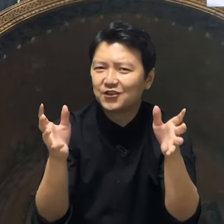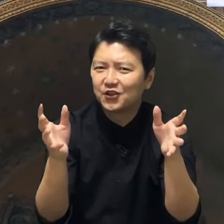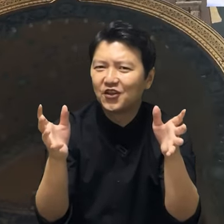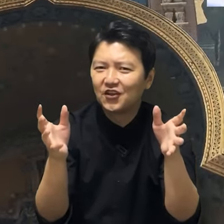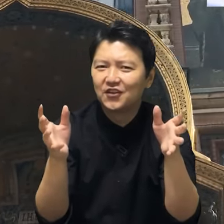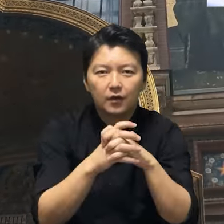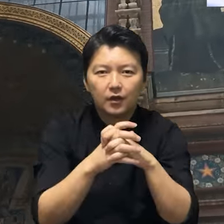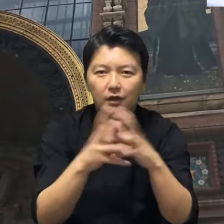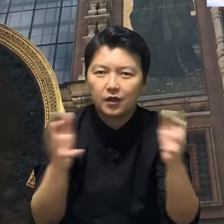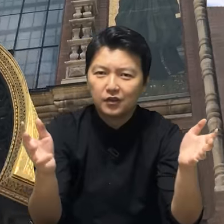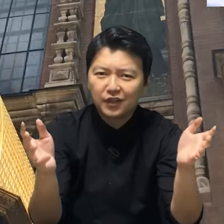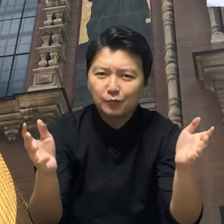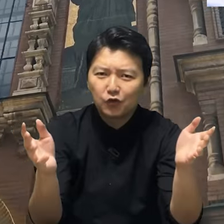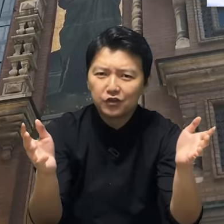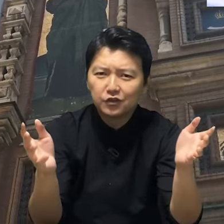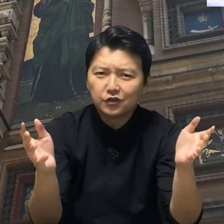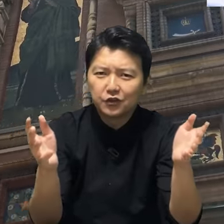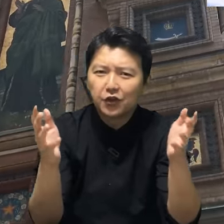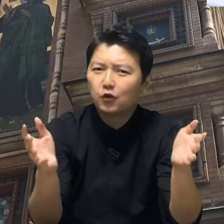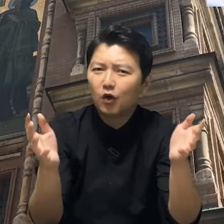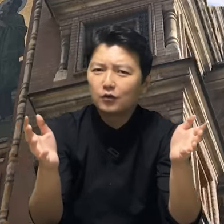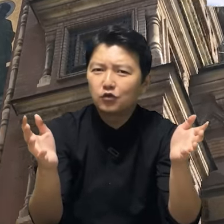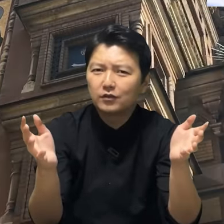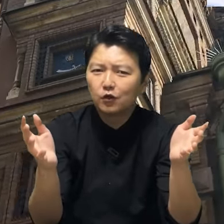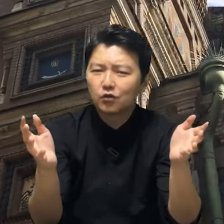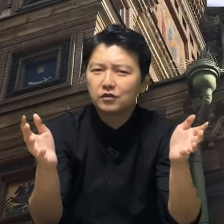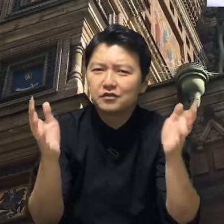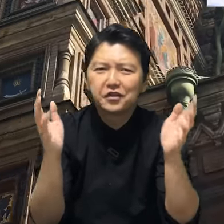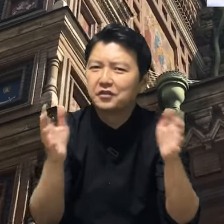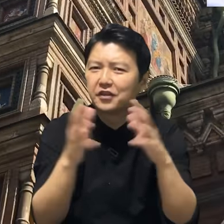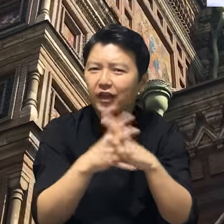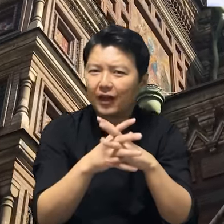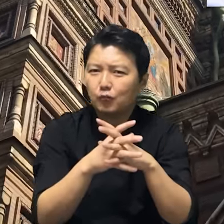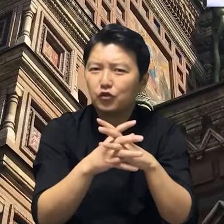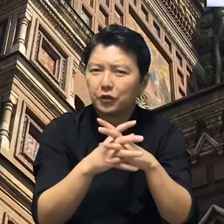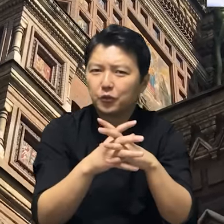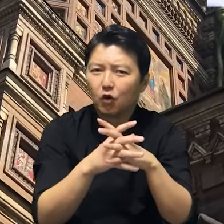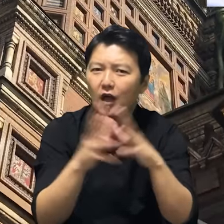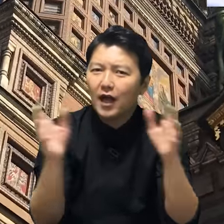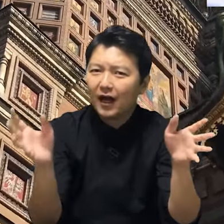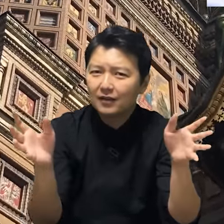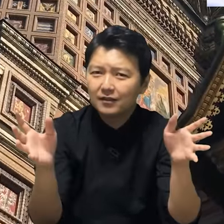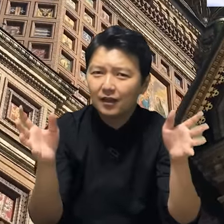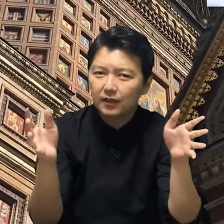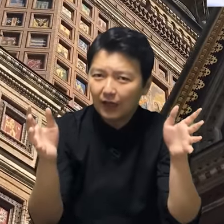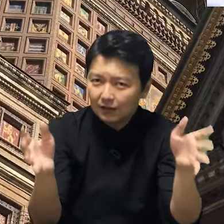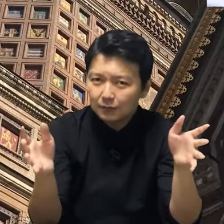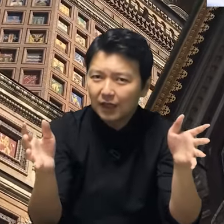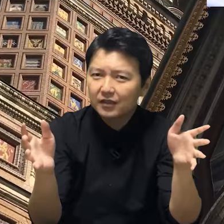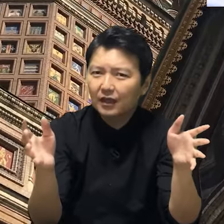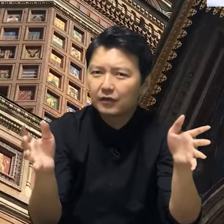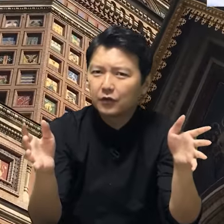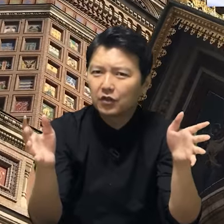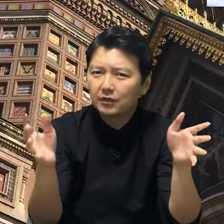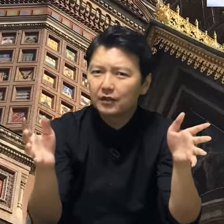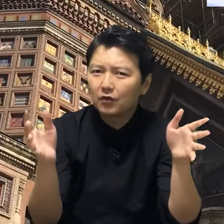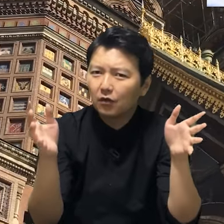시기였죠. 짱보린은 형과 누나들 옷을 절대 안 물려 입고 항상 깔끔하게 차려 입고 다녔다고